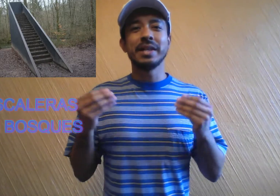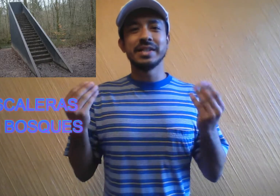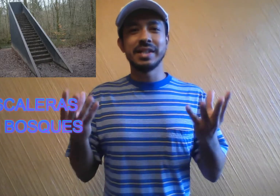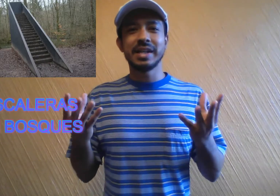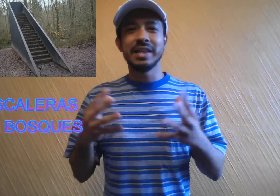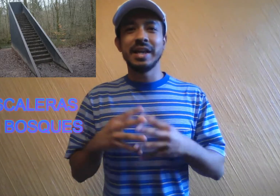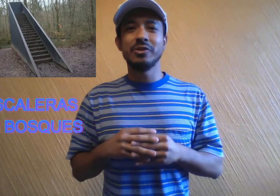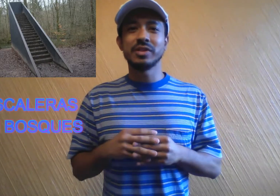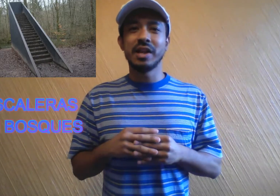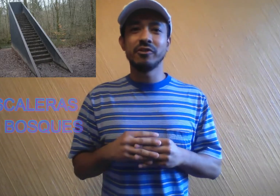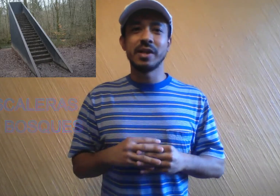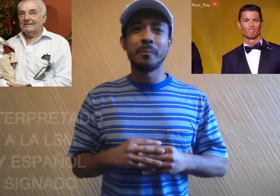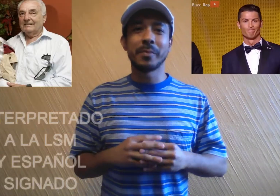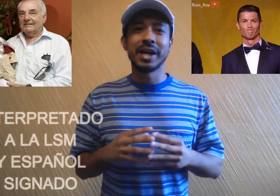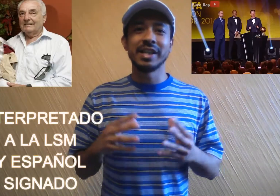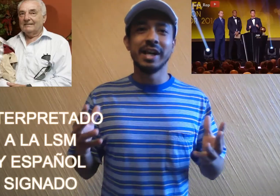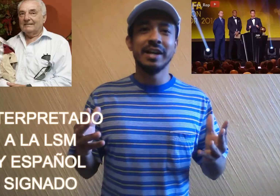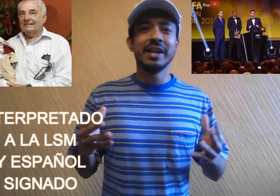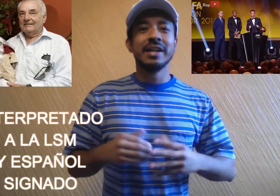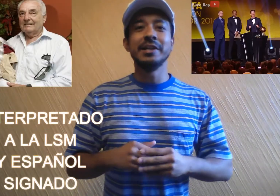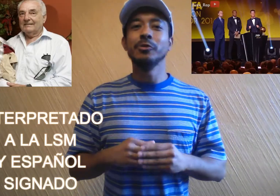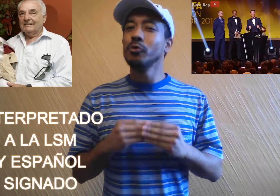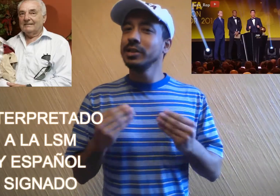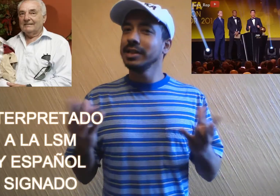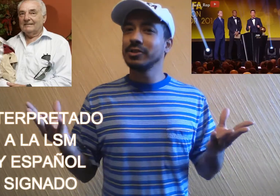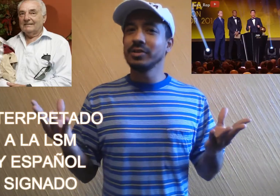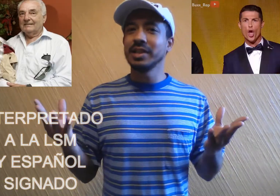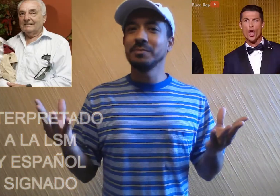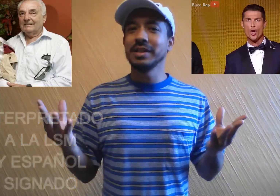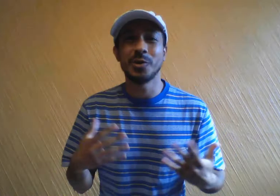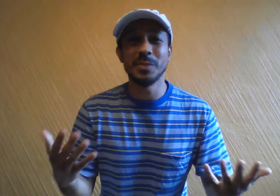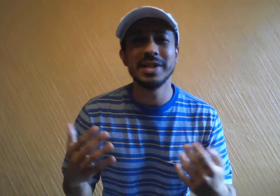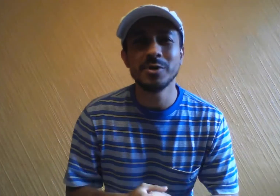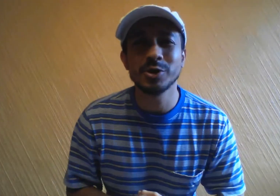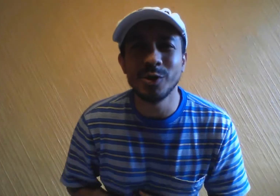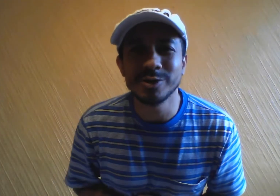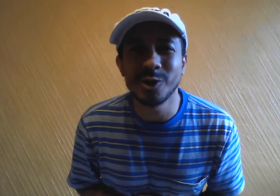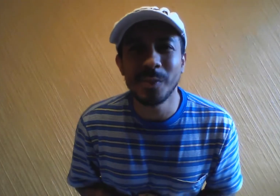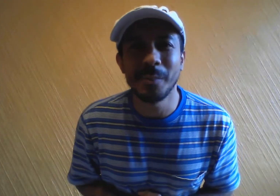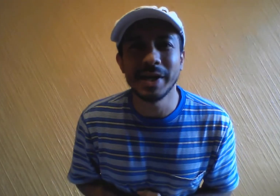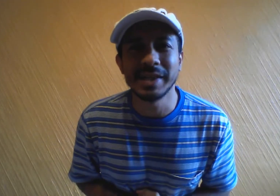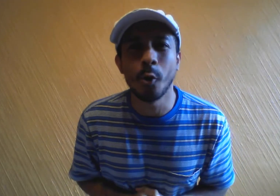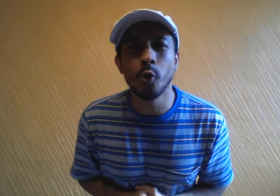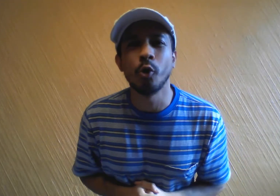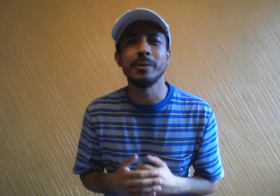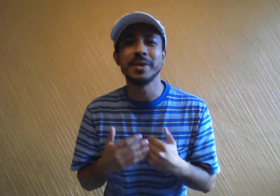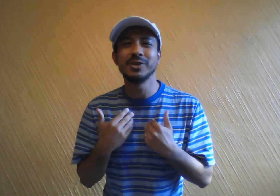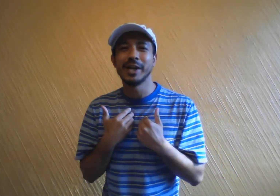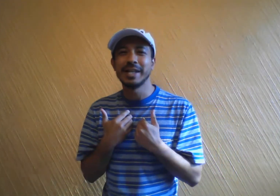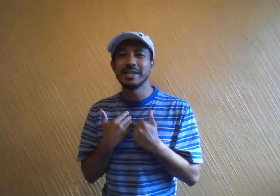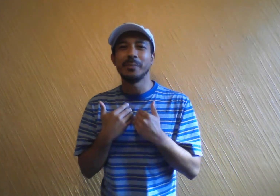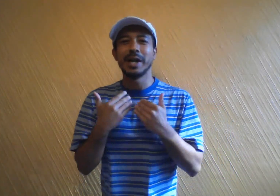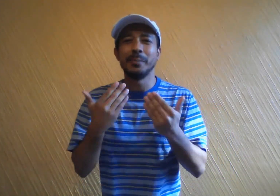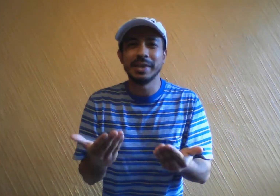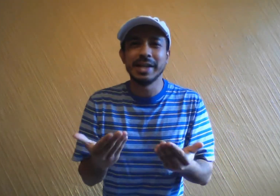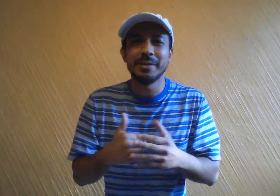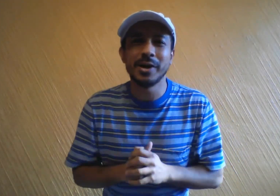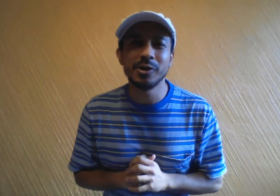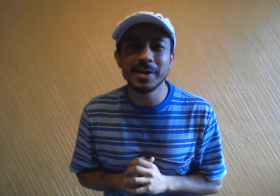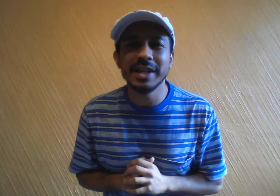también acerca de los elfos de Pep Catalá. Y sí, muchas cosas. Y comencemos con ropa parte 1. Y mi sugerencia para aprender de mejor